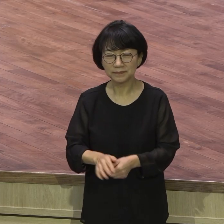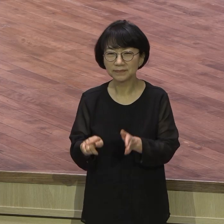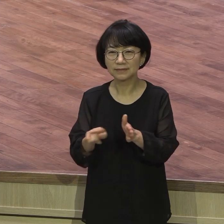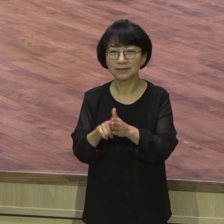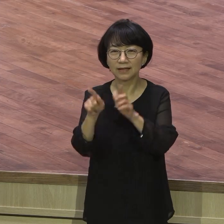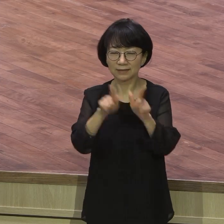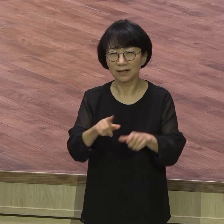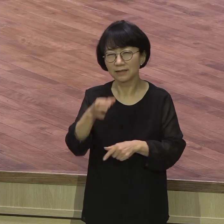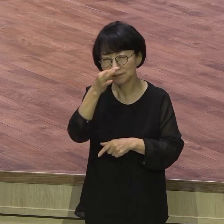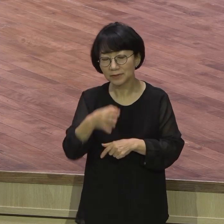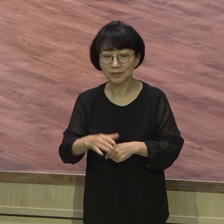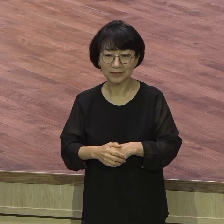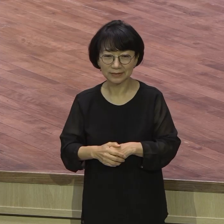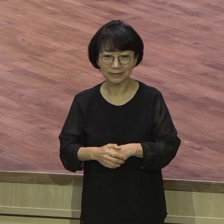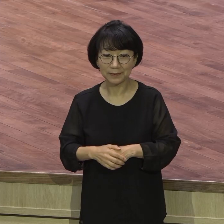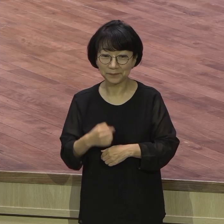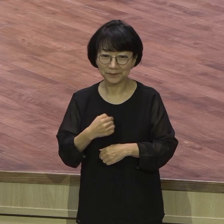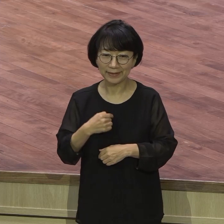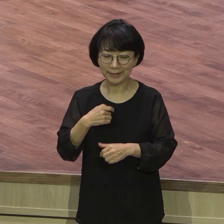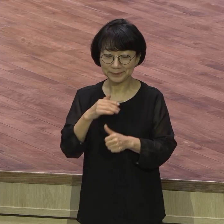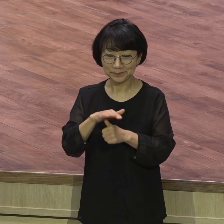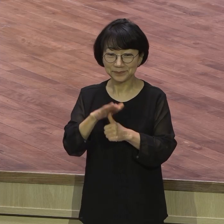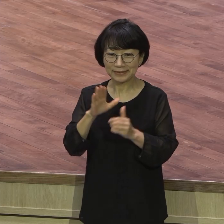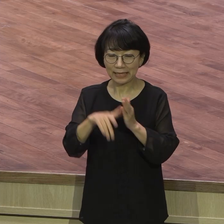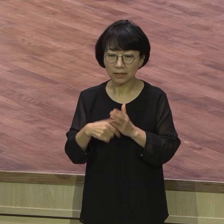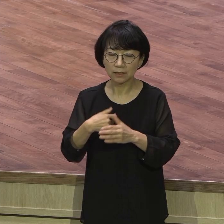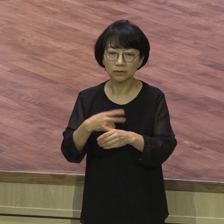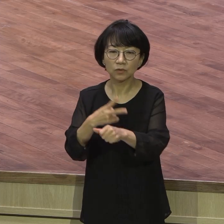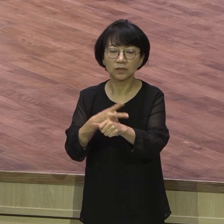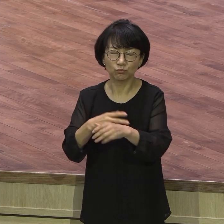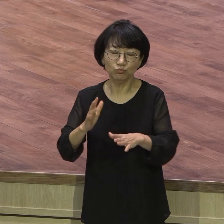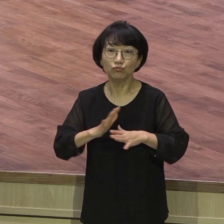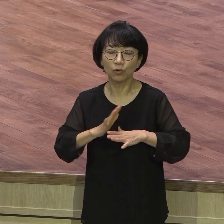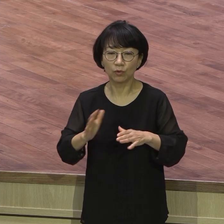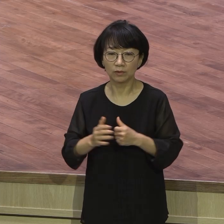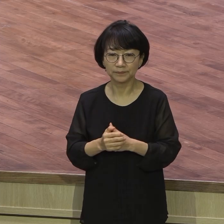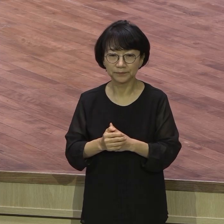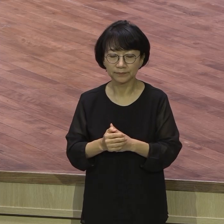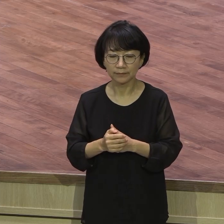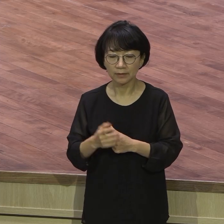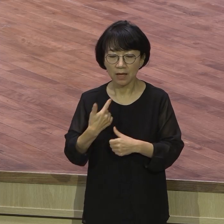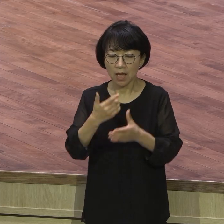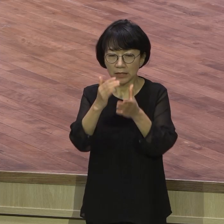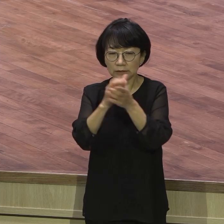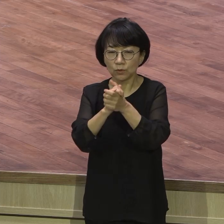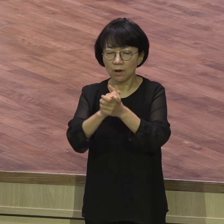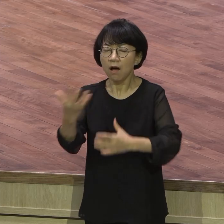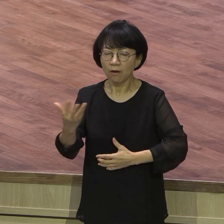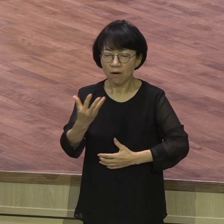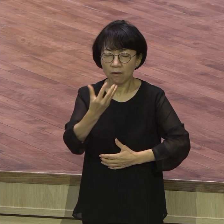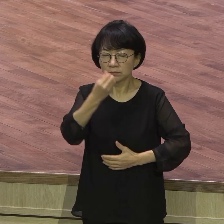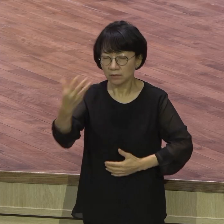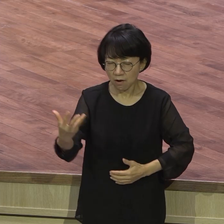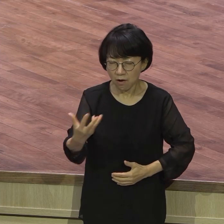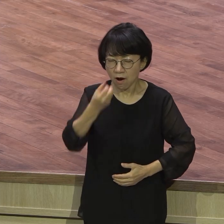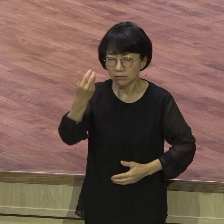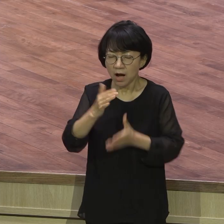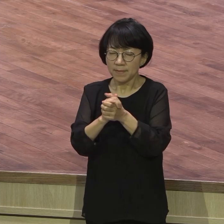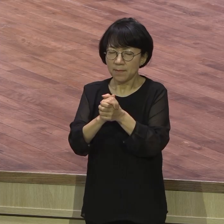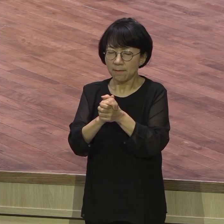나는 어릴 때 말이에요. 우리 선생님이 얼마나 무서운지 하도 기도를 거룩하시고 거룩하시고